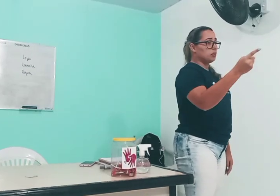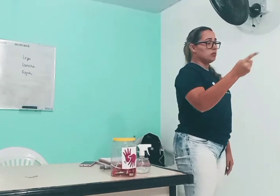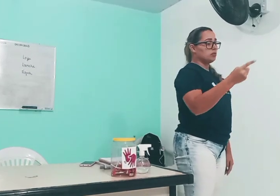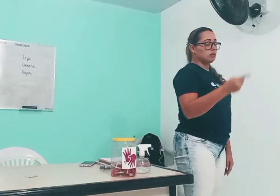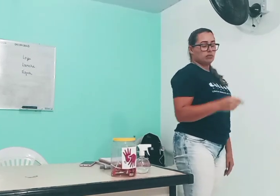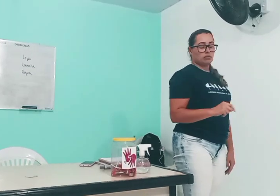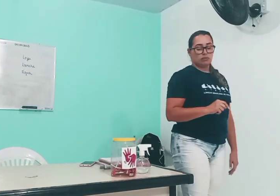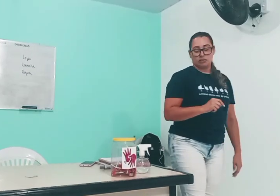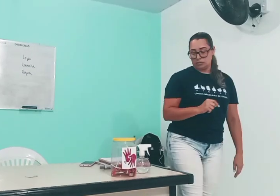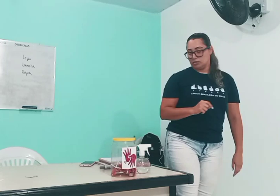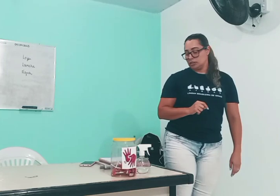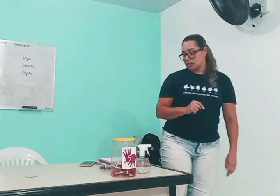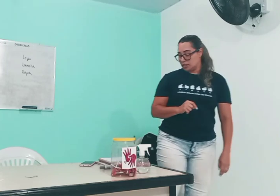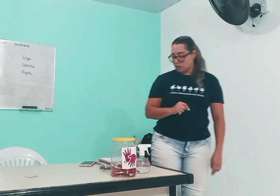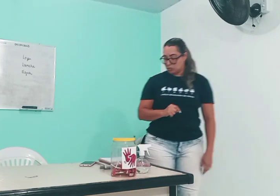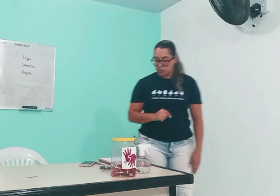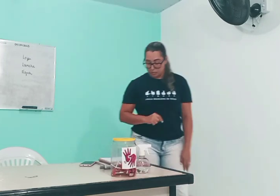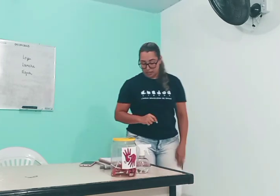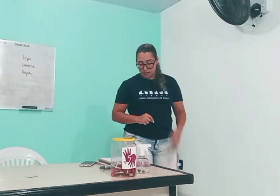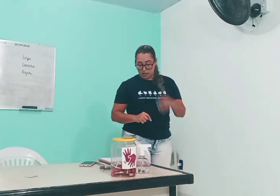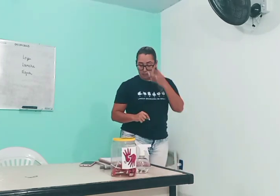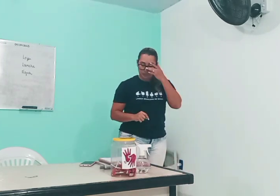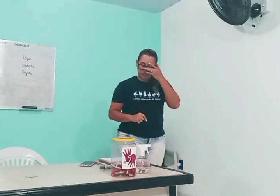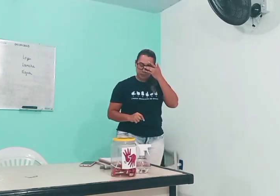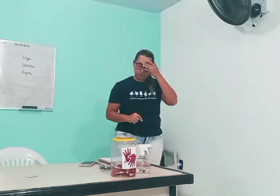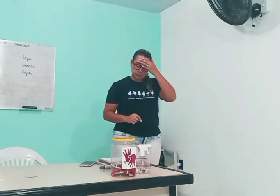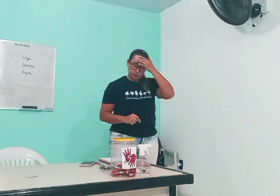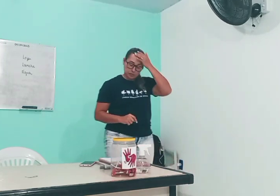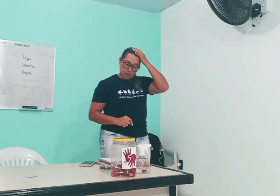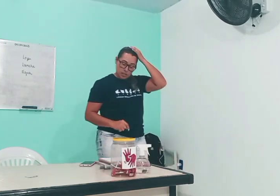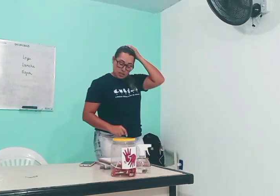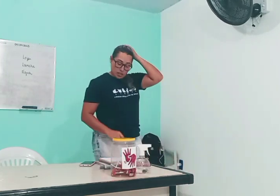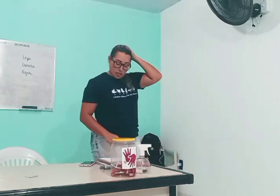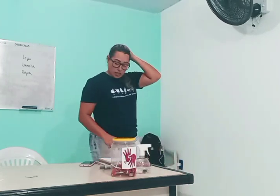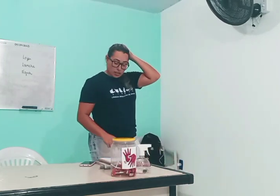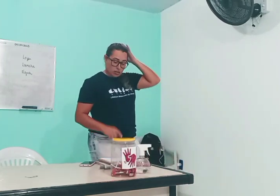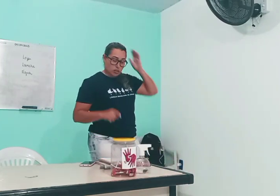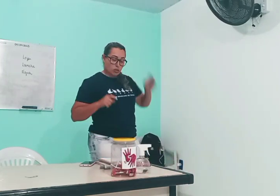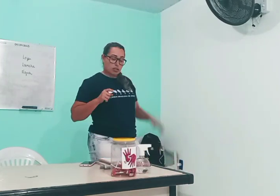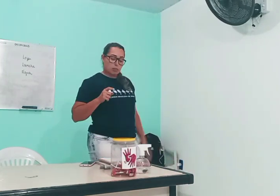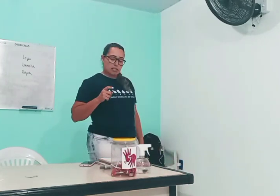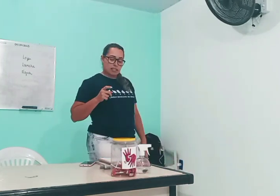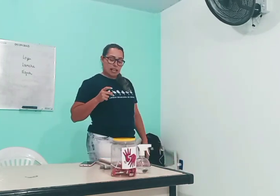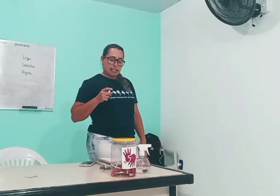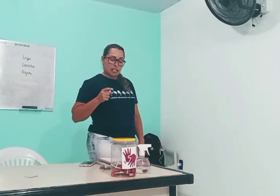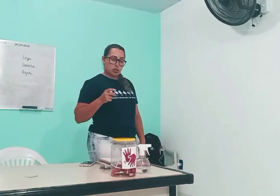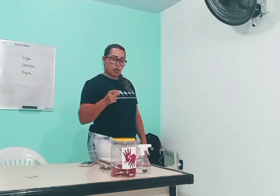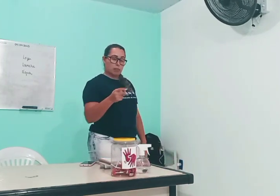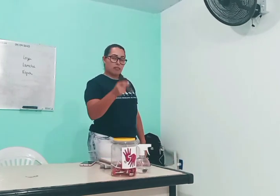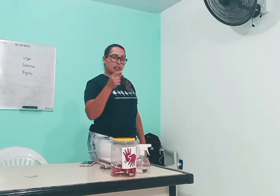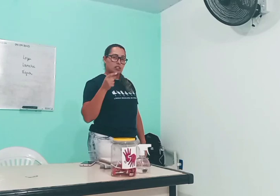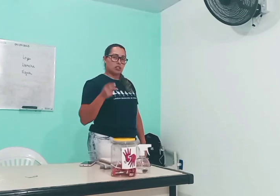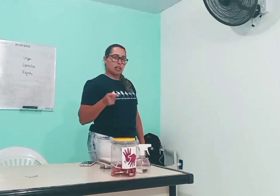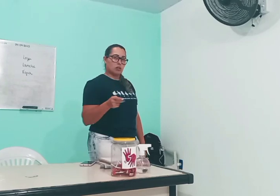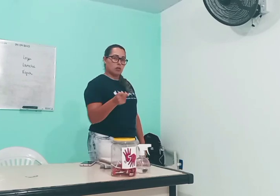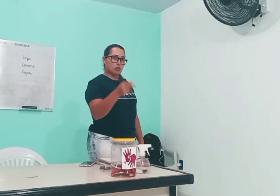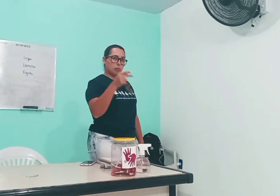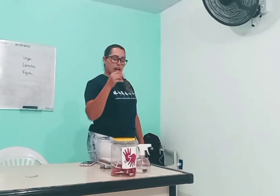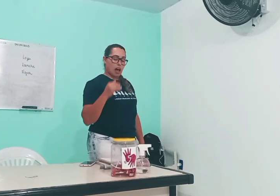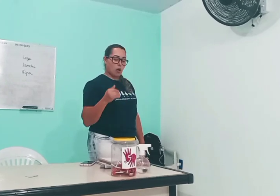infinito. Estou lembrando agora. Então, assim, são sempre sinais que a gente joga para frente, né? Quando é para